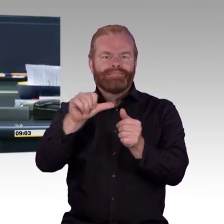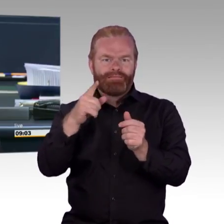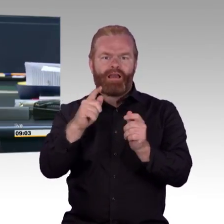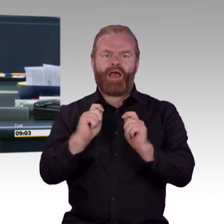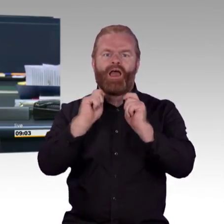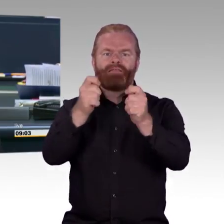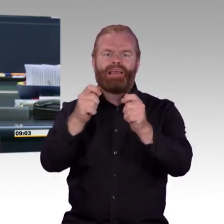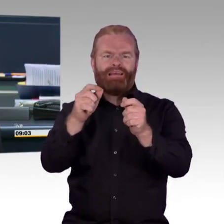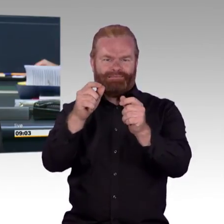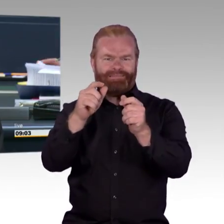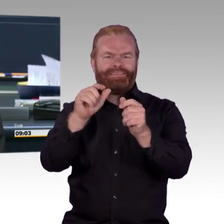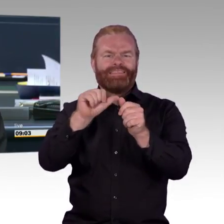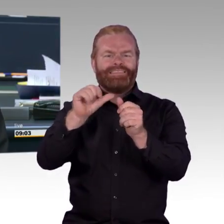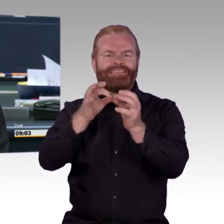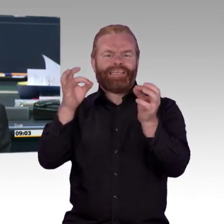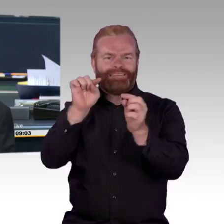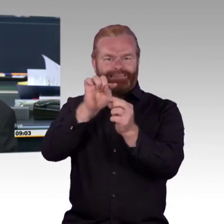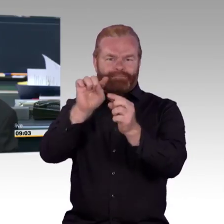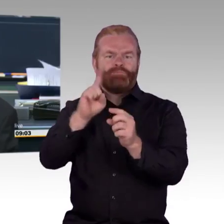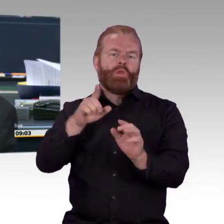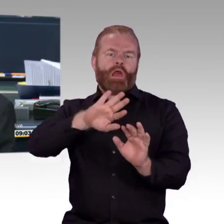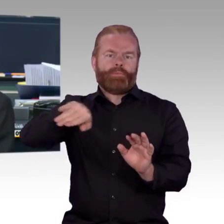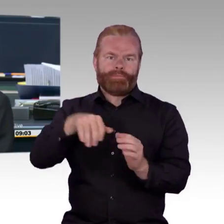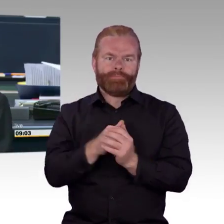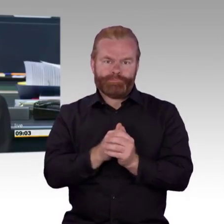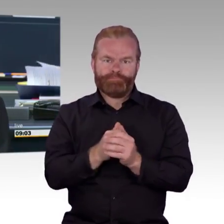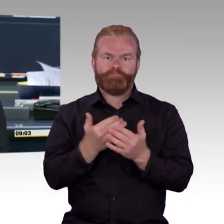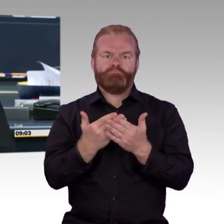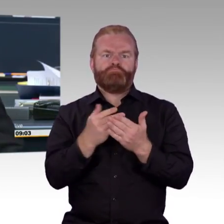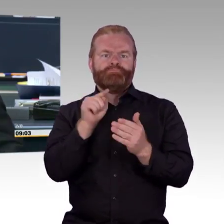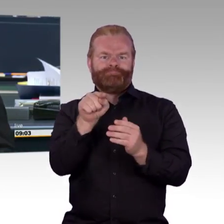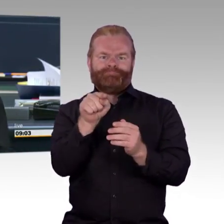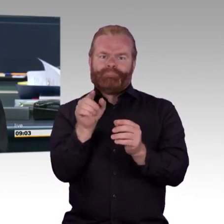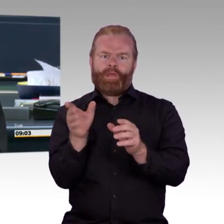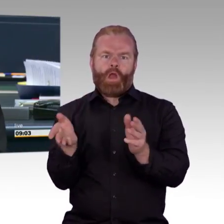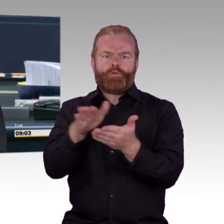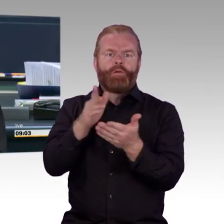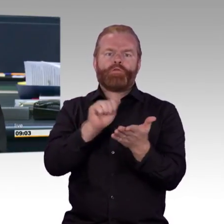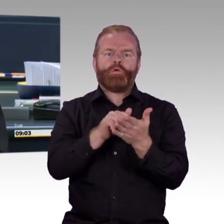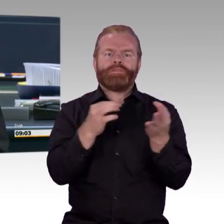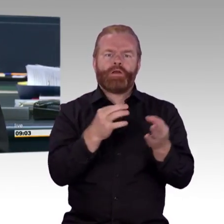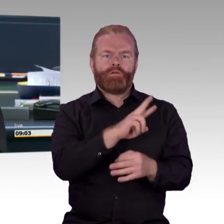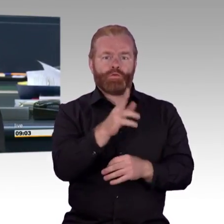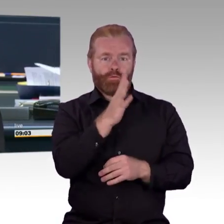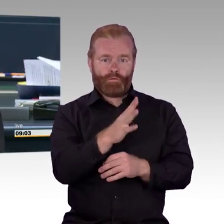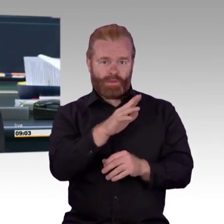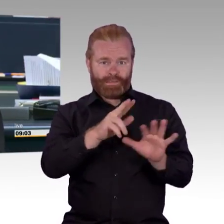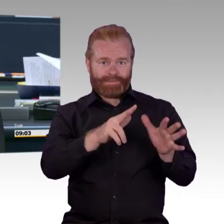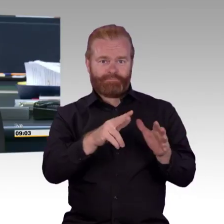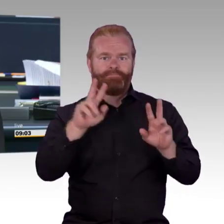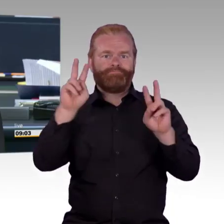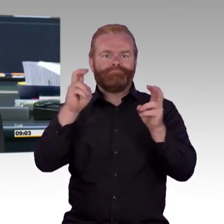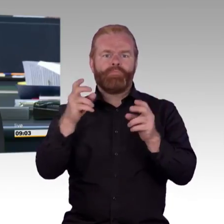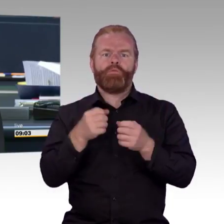unveränderten Debattenzeit von 38 Minuten aufgerufen werden. Sind Sie mit diesen Vereinbarungen einverstanden? Ich höre